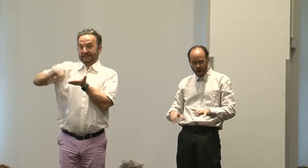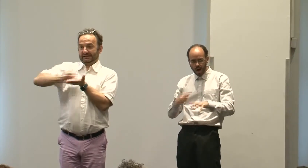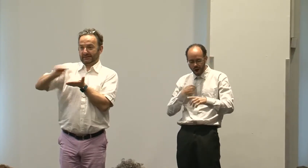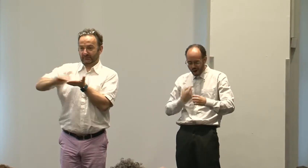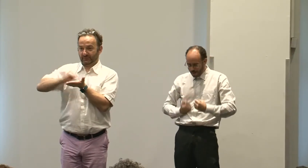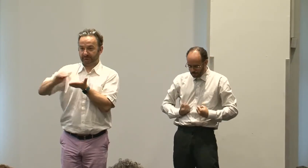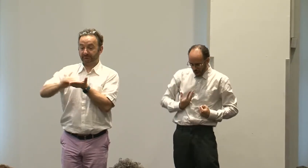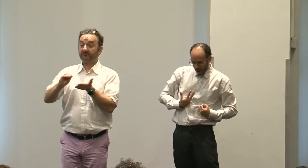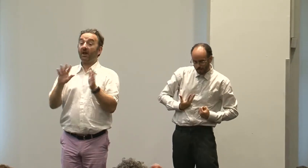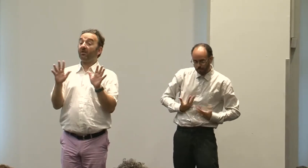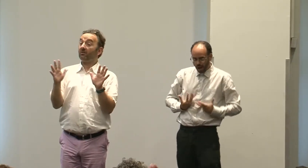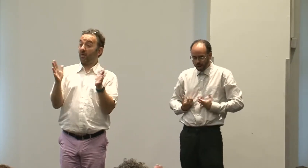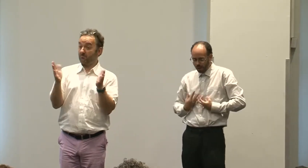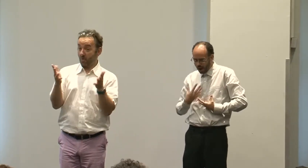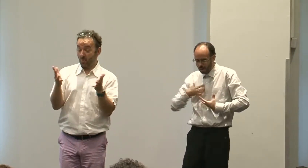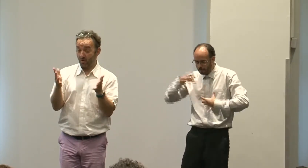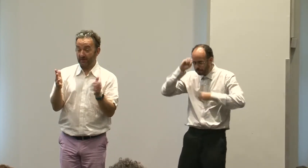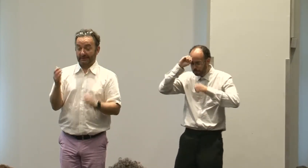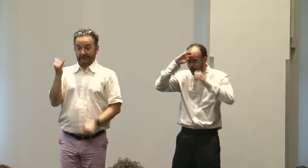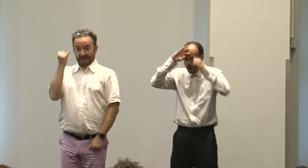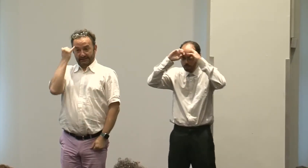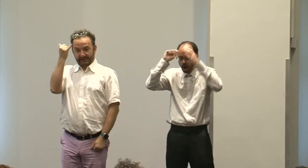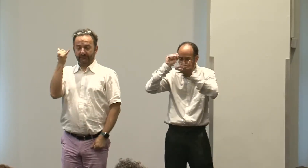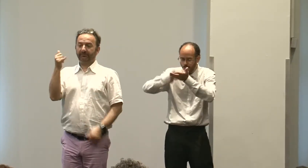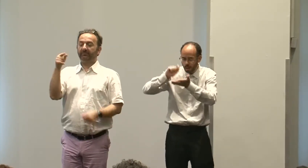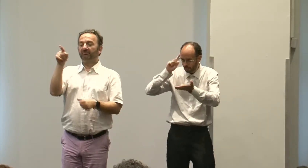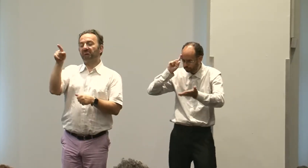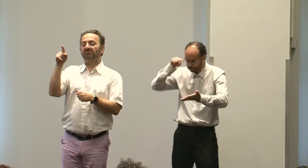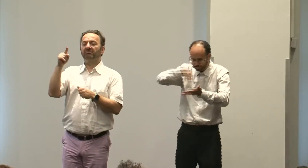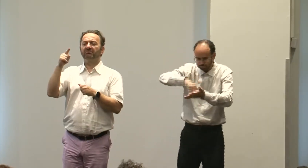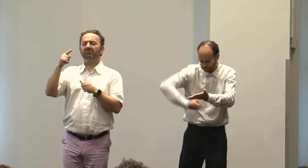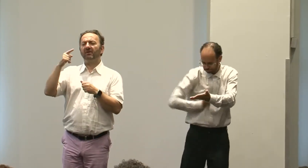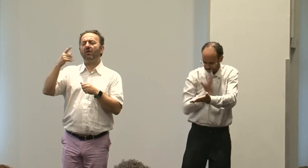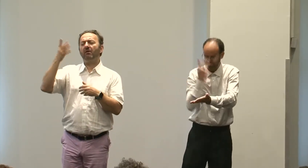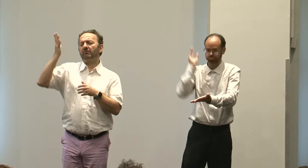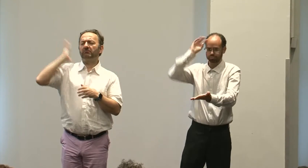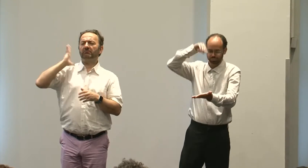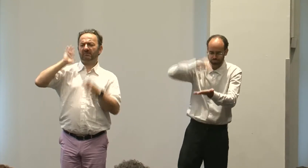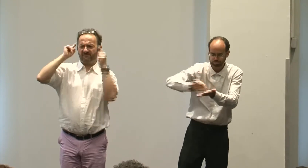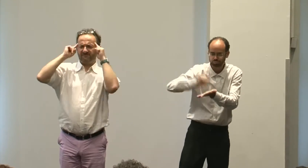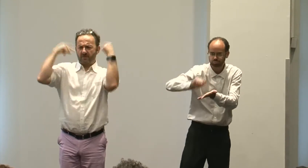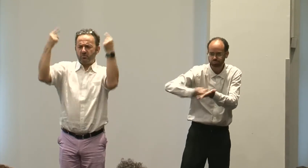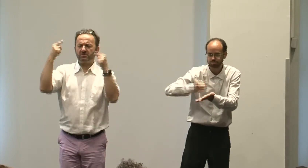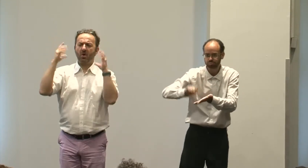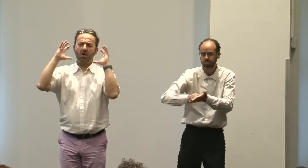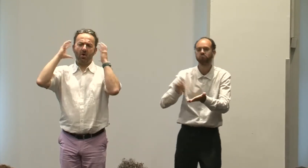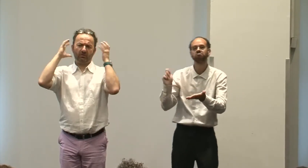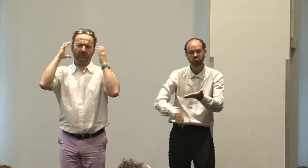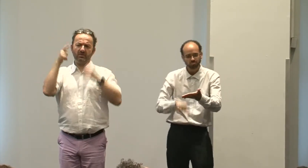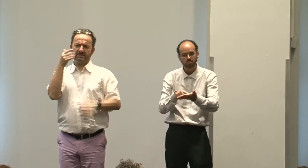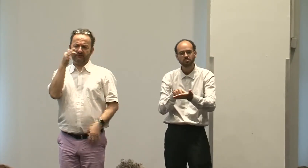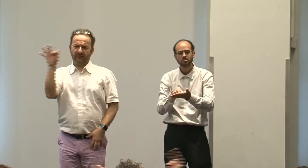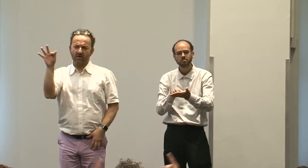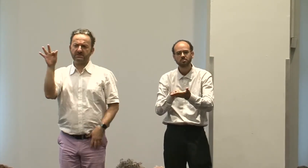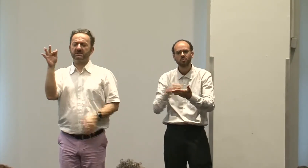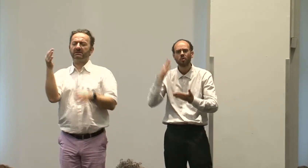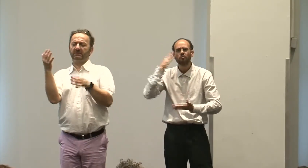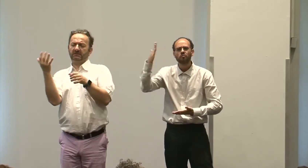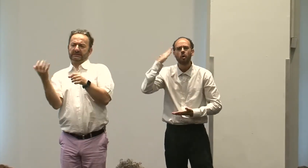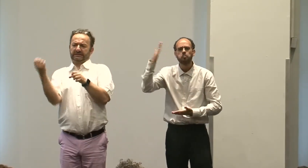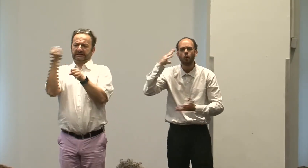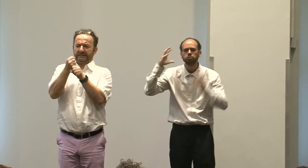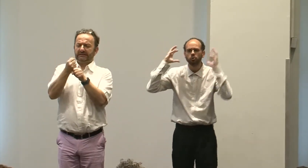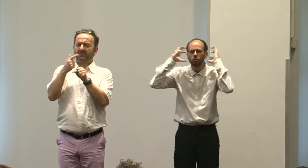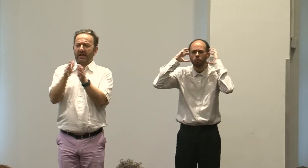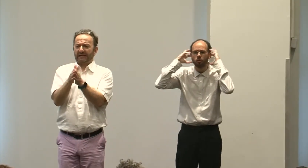Certo. Com isso internalizado, com palavras escritas, eu já conseguia me